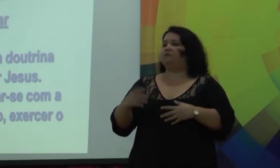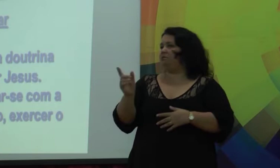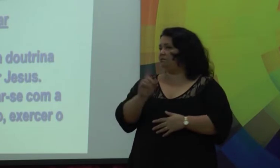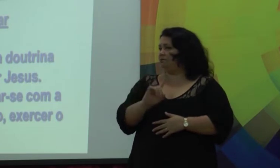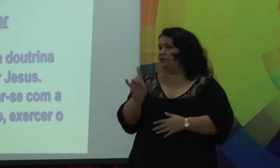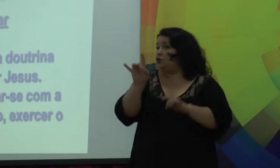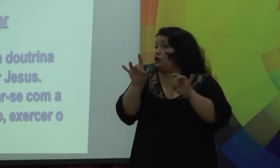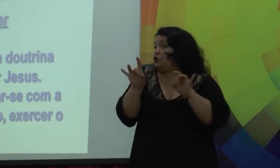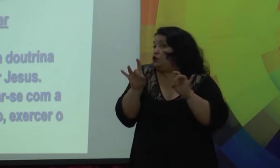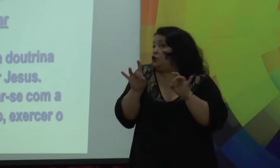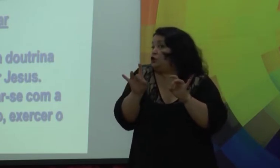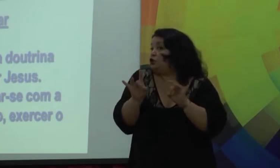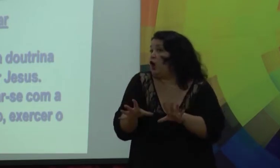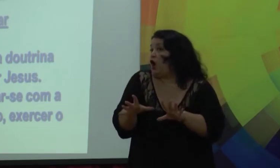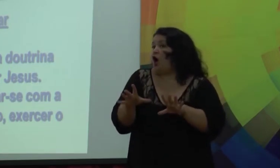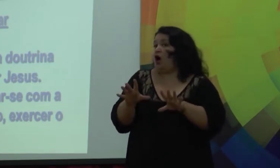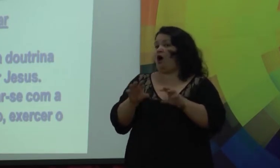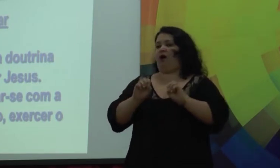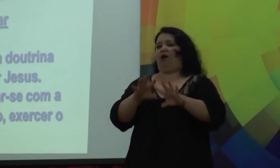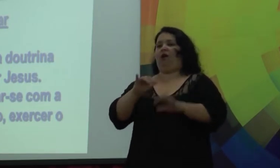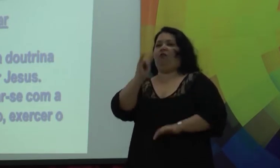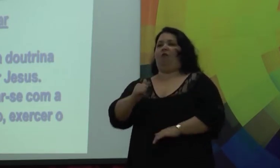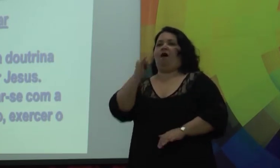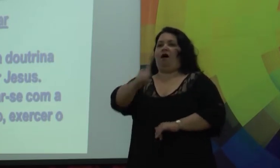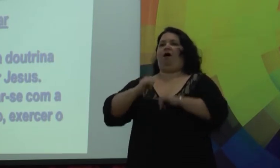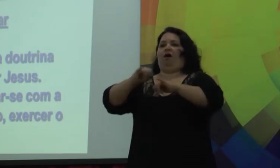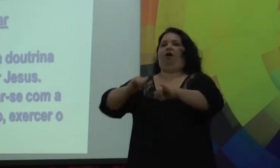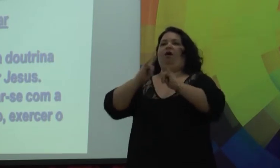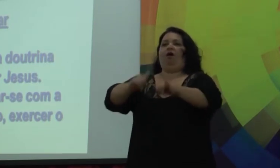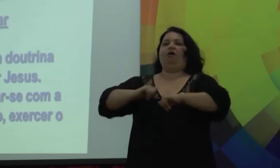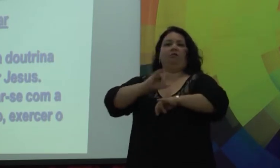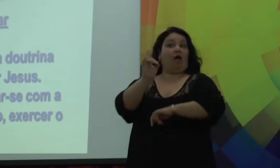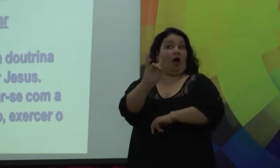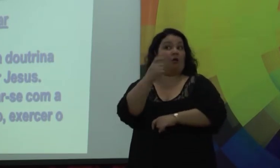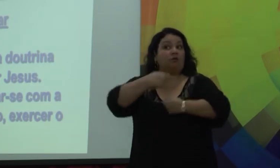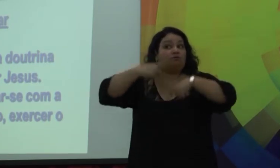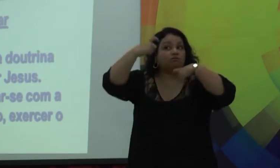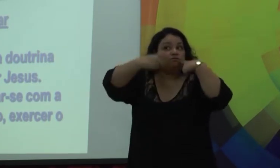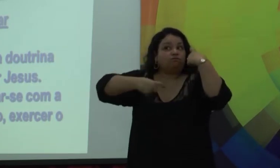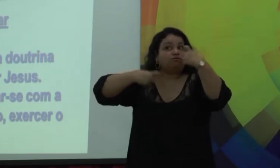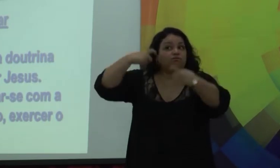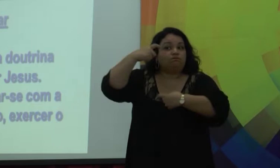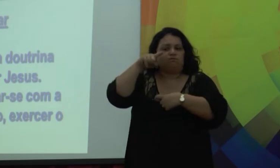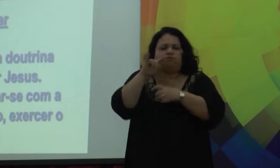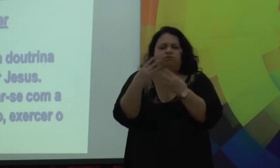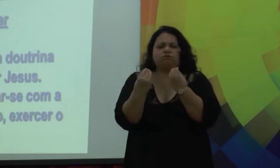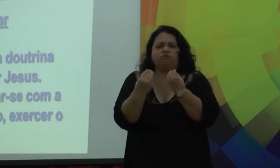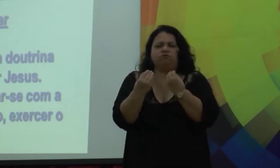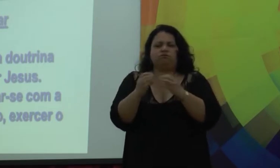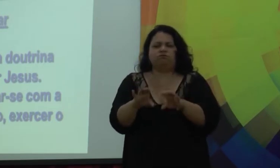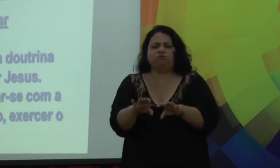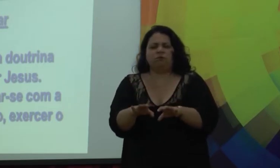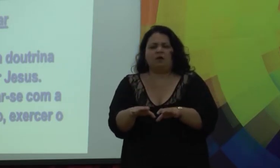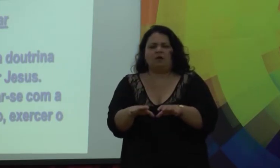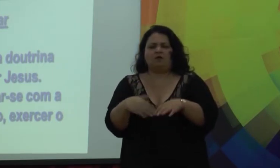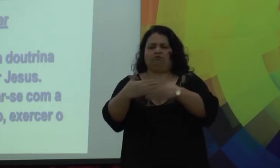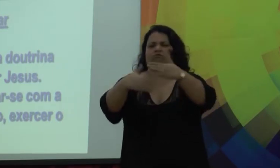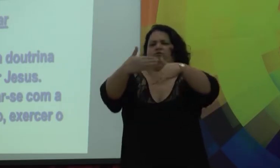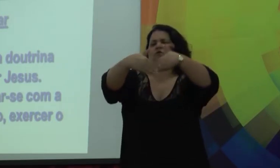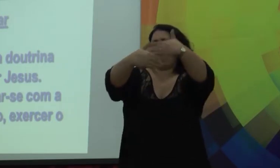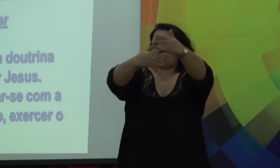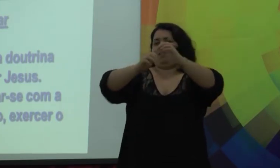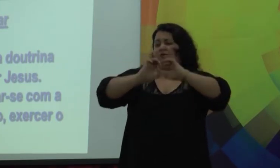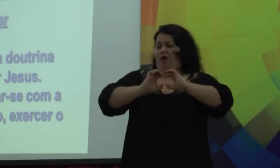Não é só transmitir o conhecimento, é preocupar-se com a formação moral do evangelizando